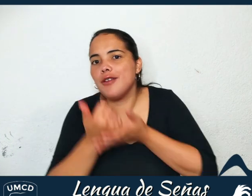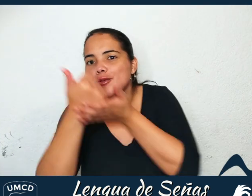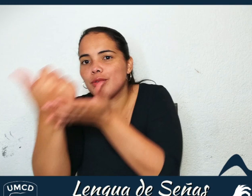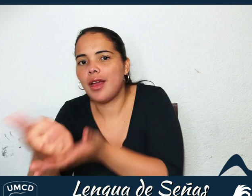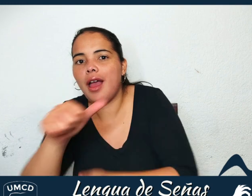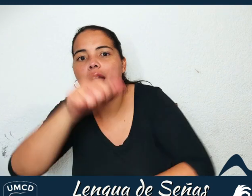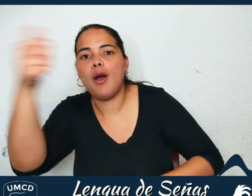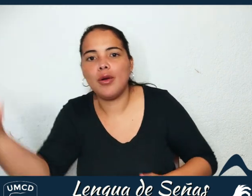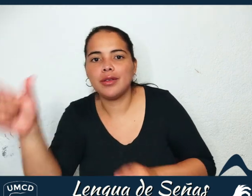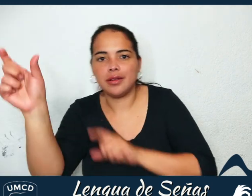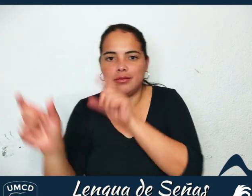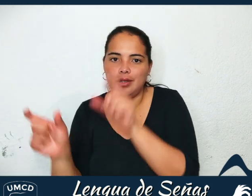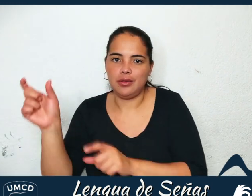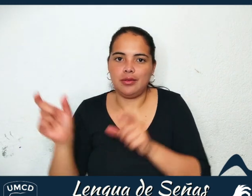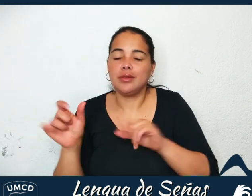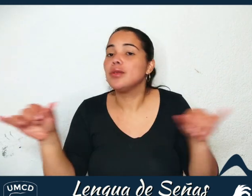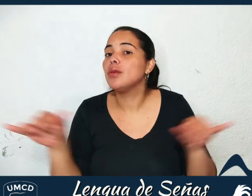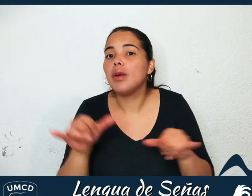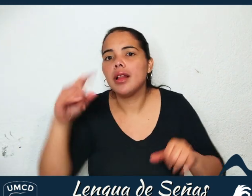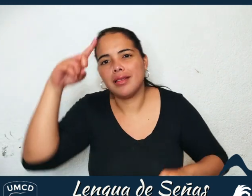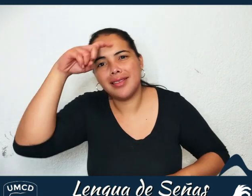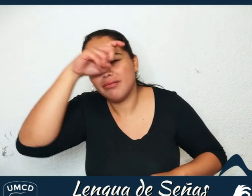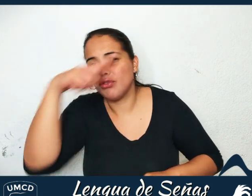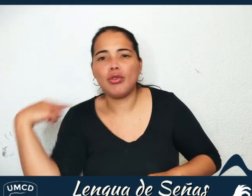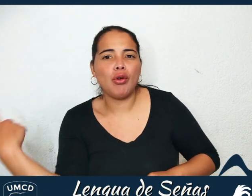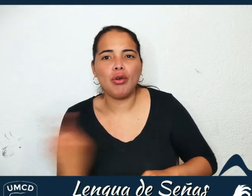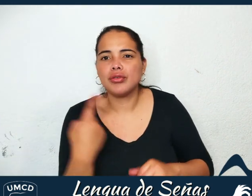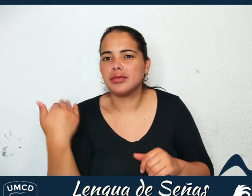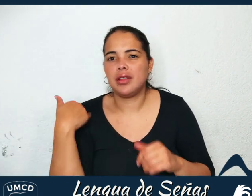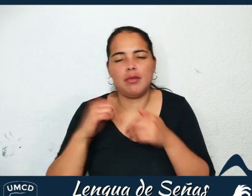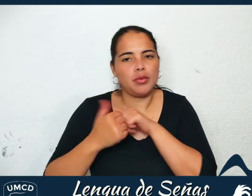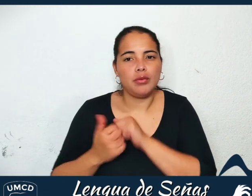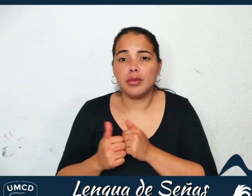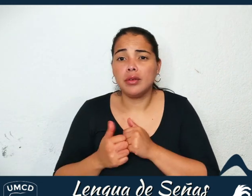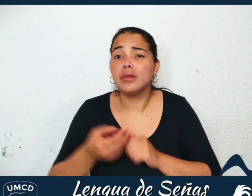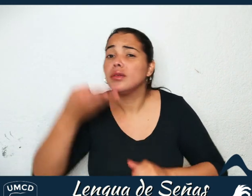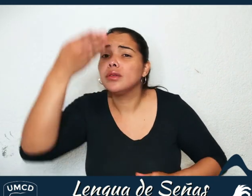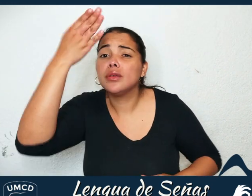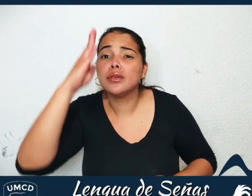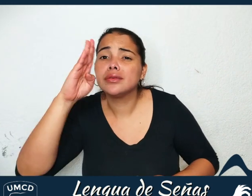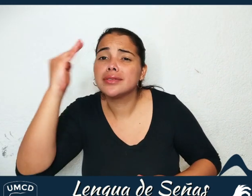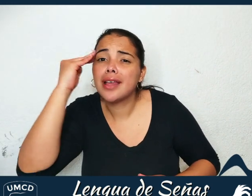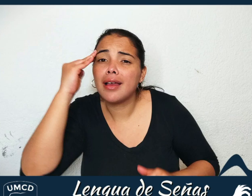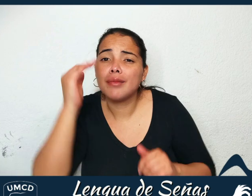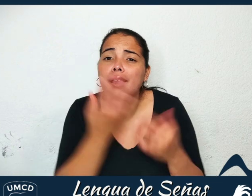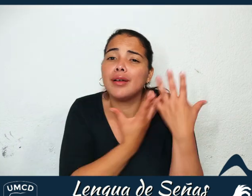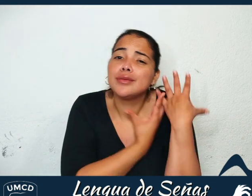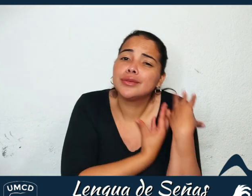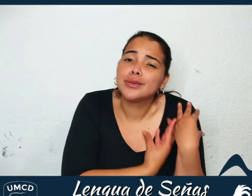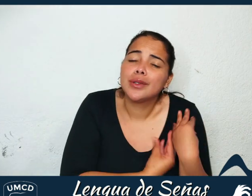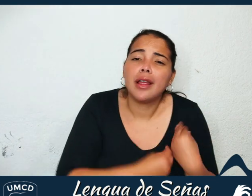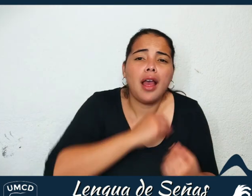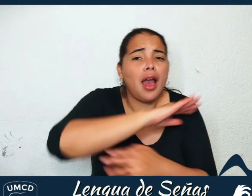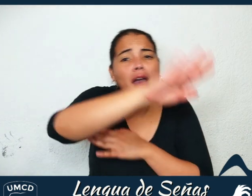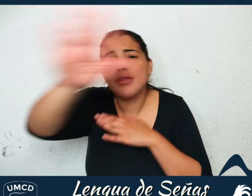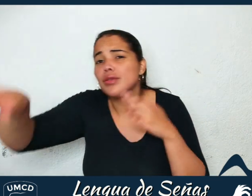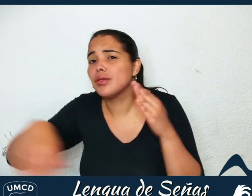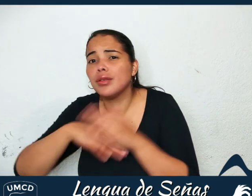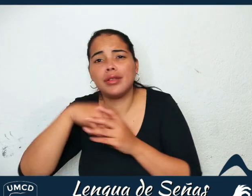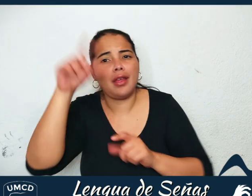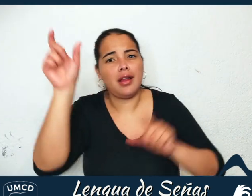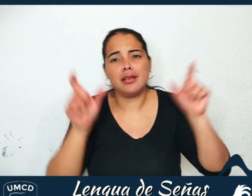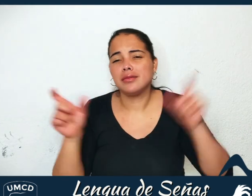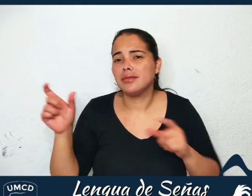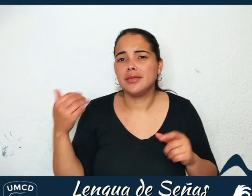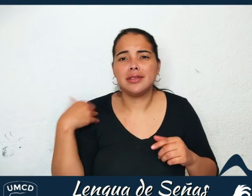a otros que también están pasando dificultades. Dios está en el proceso de consolar a todos